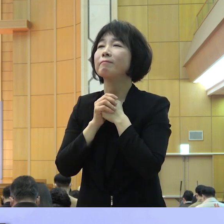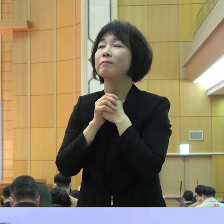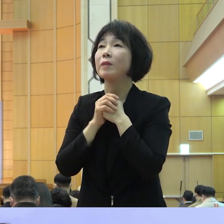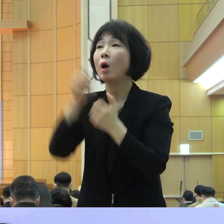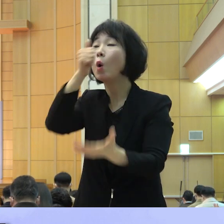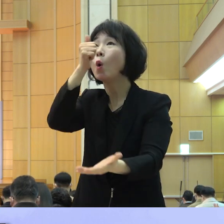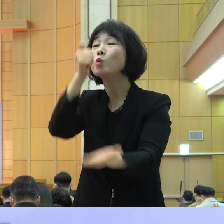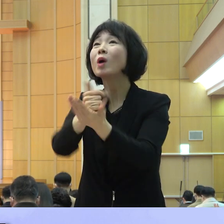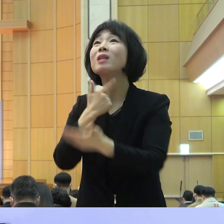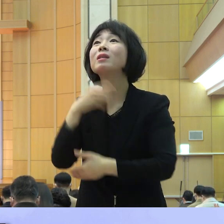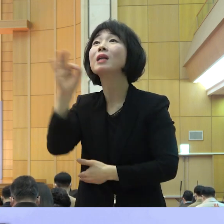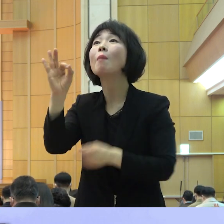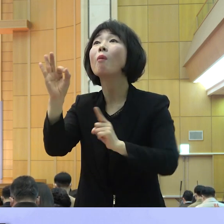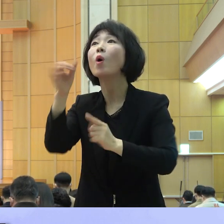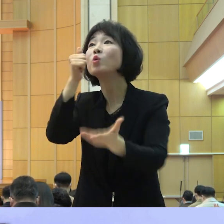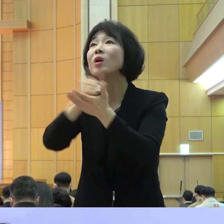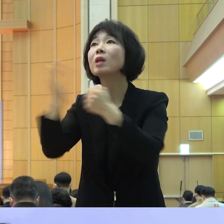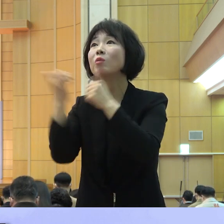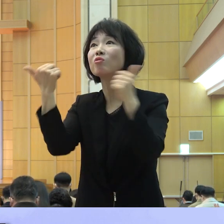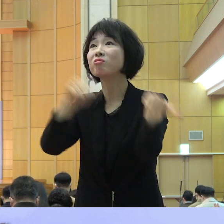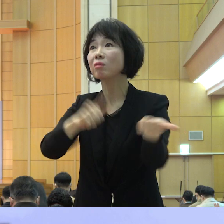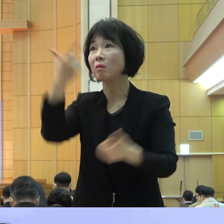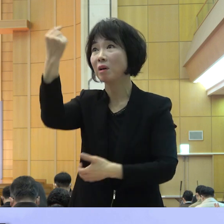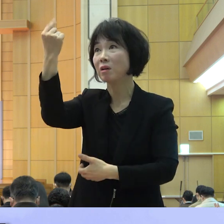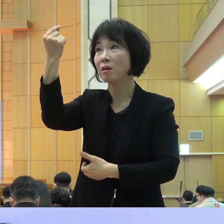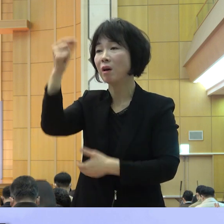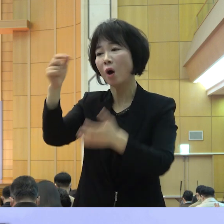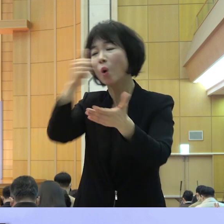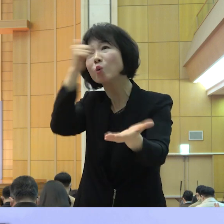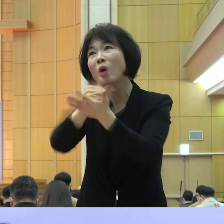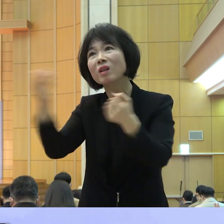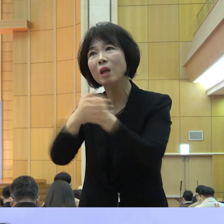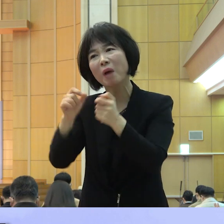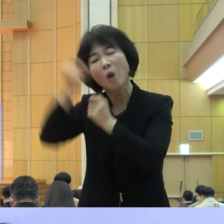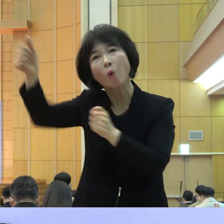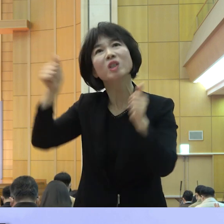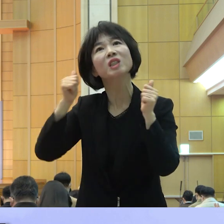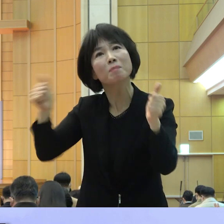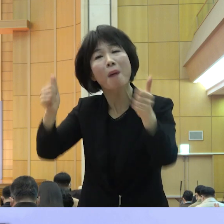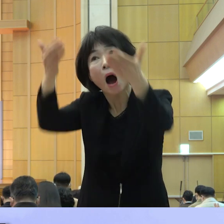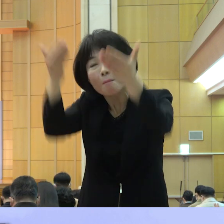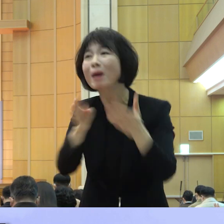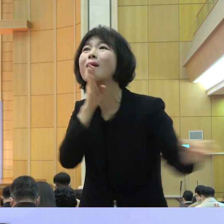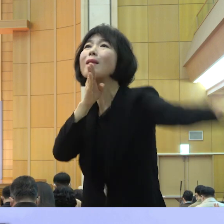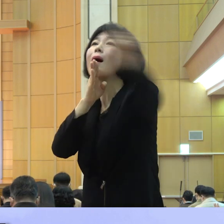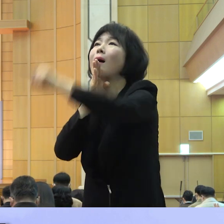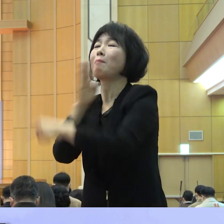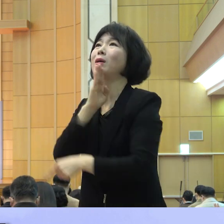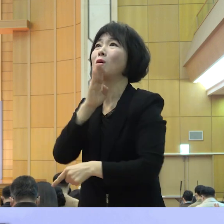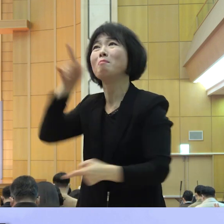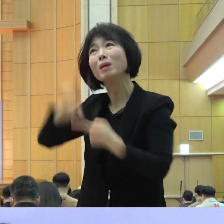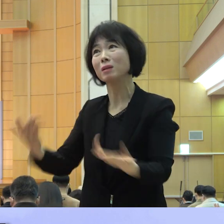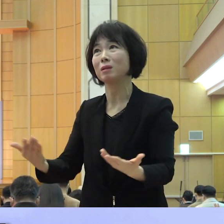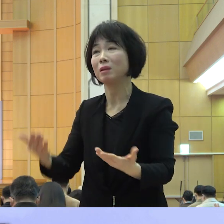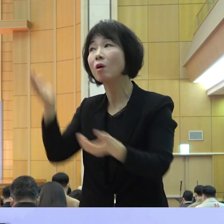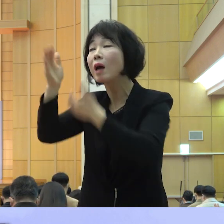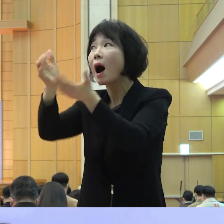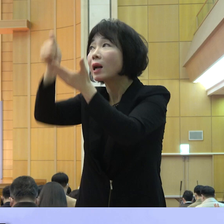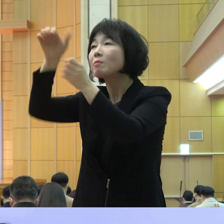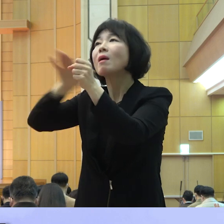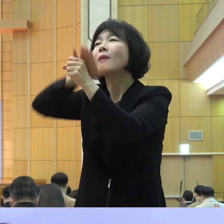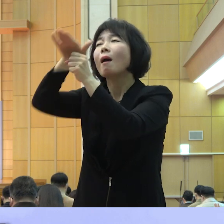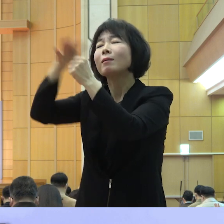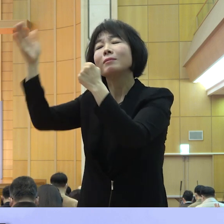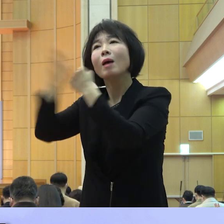죄의 싹슨 사망, 죄값으로 영원히 심판받아야 마땅하겠지만 하나님의